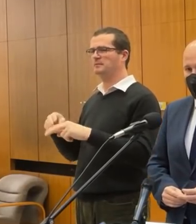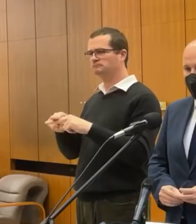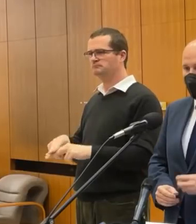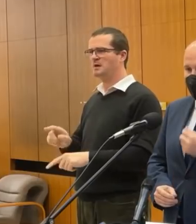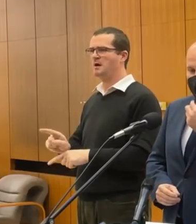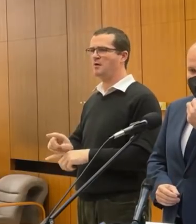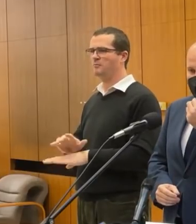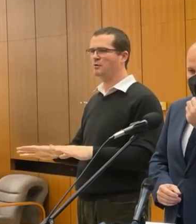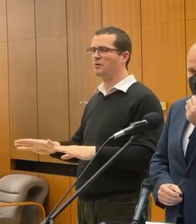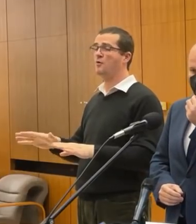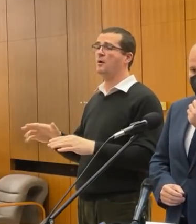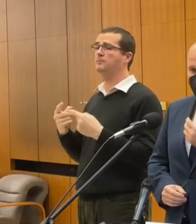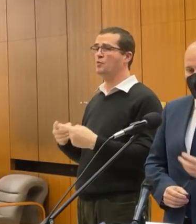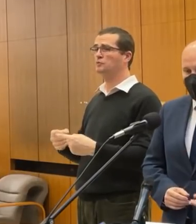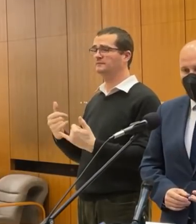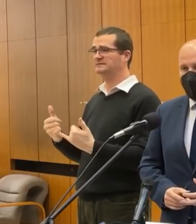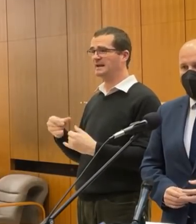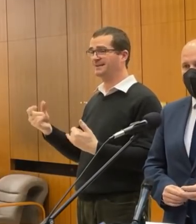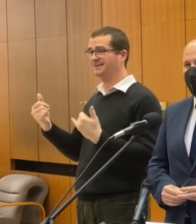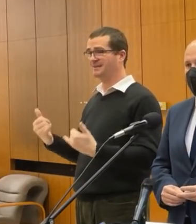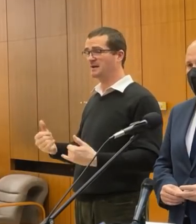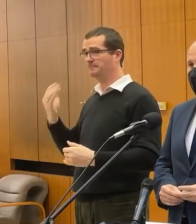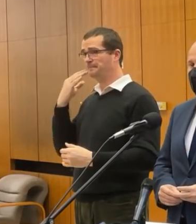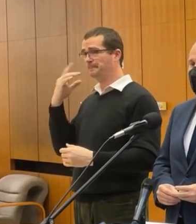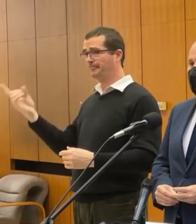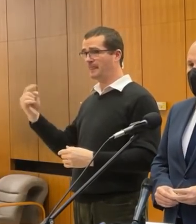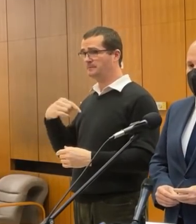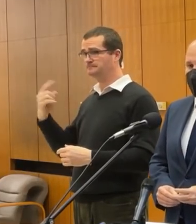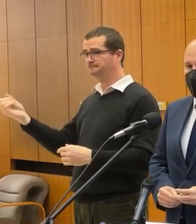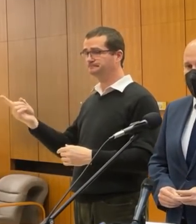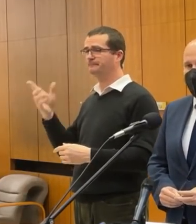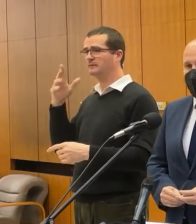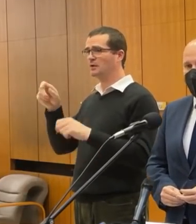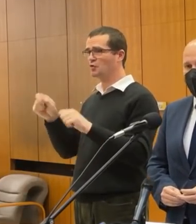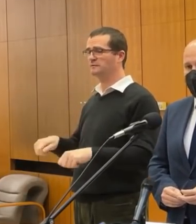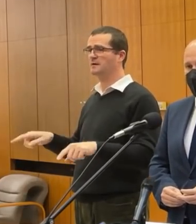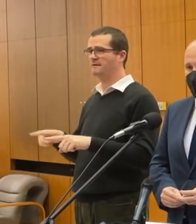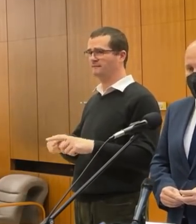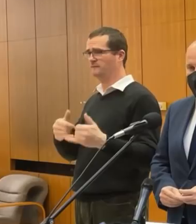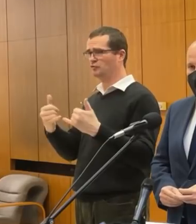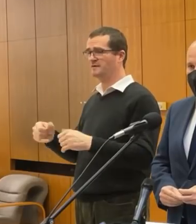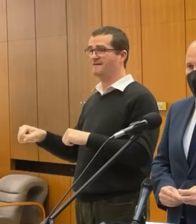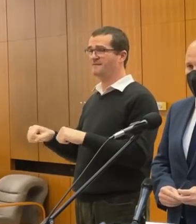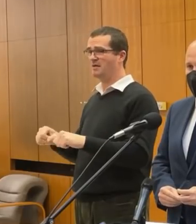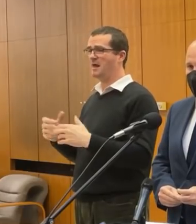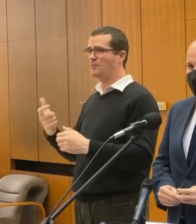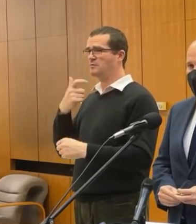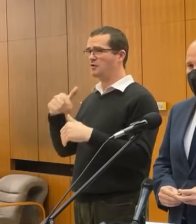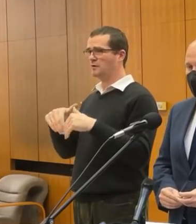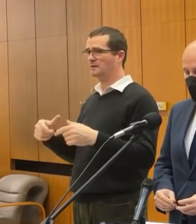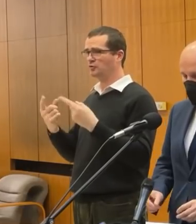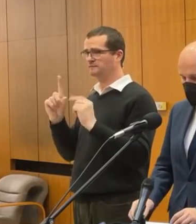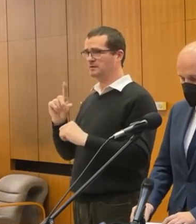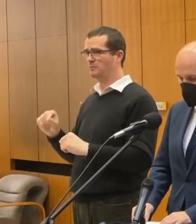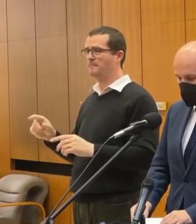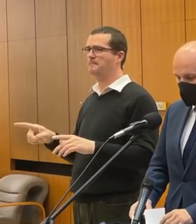každom pôsobení zahraničných síl, konkrétne v tomto prípade Spojených štátov amerických, sa bude rozhodovať tak, ako doteraz, buď na vláde alebo v Národnej rade Slovenskej